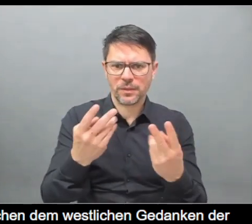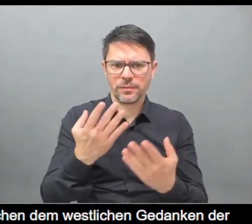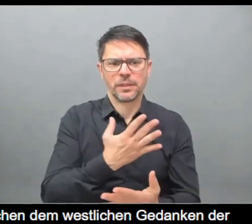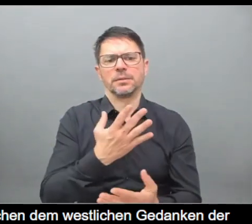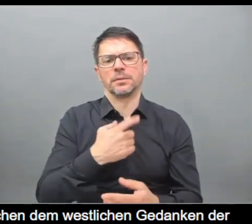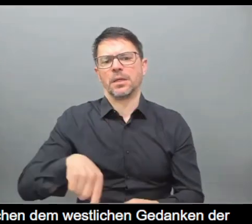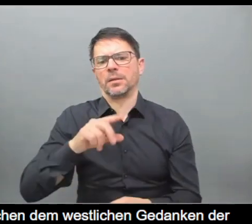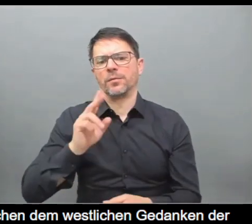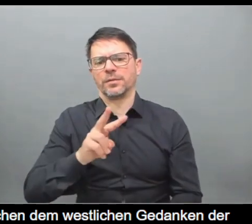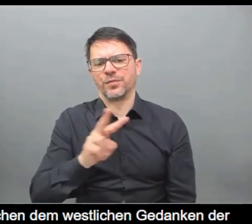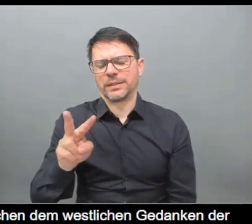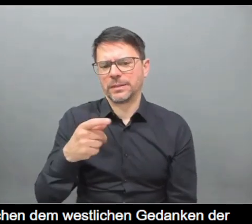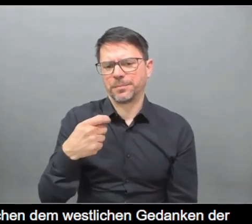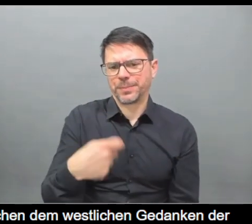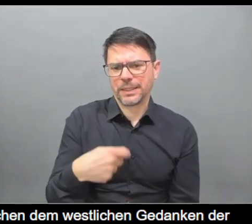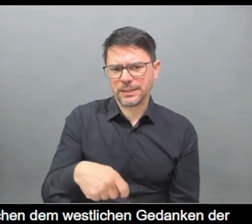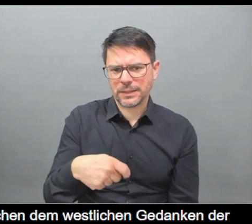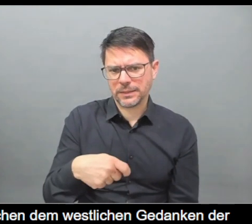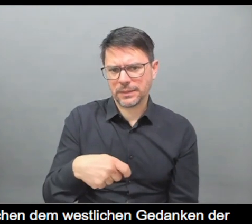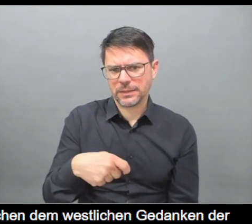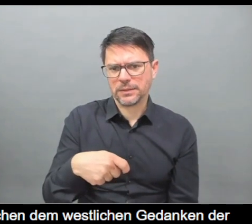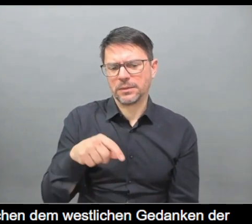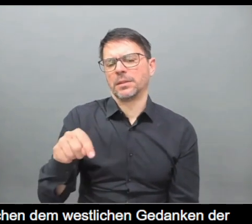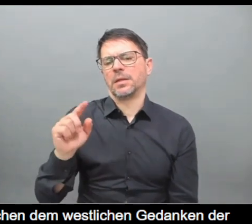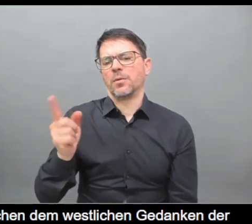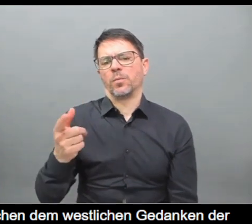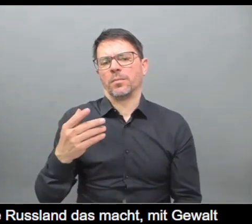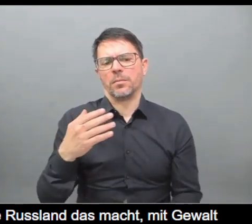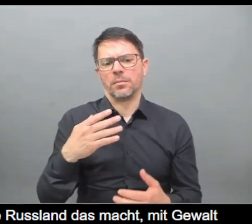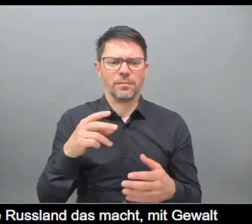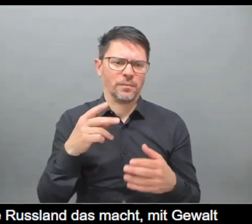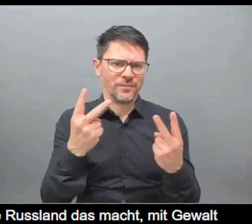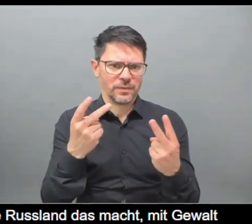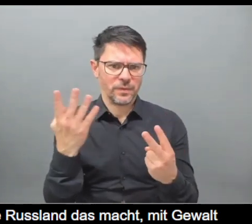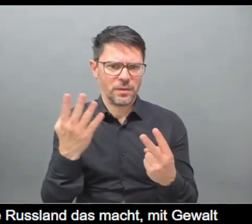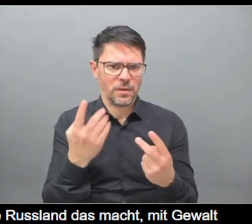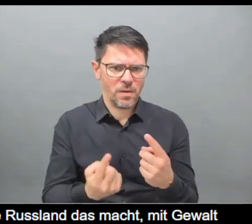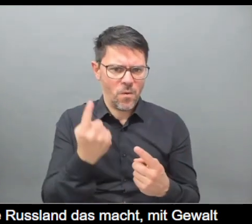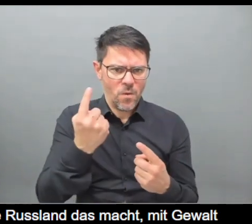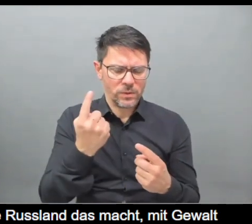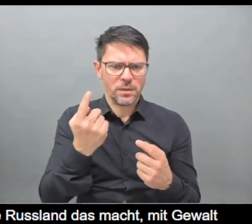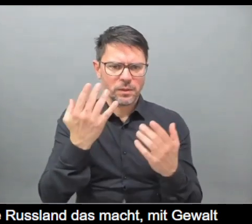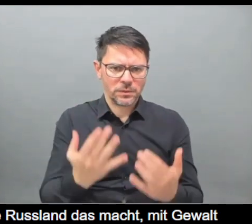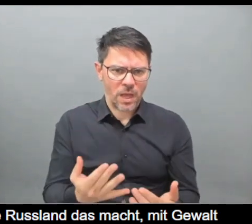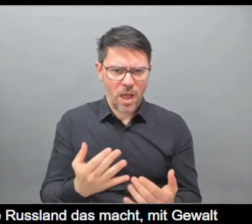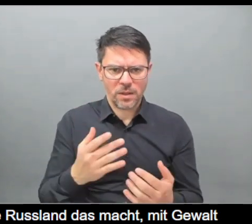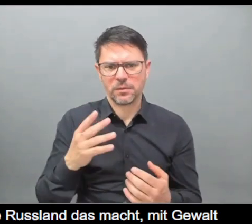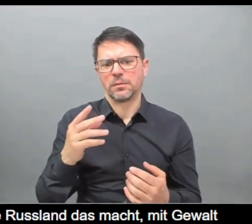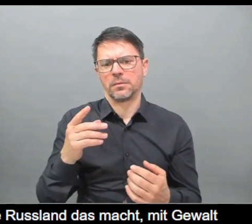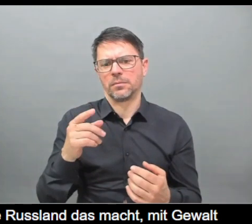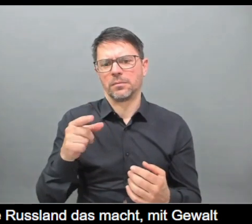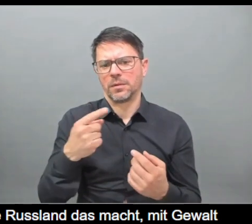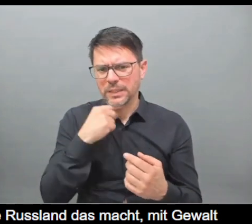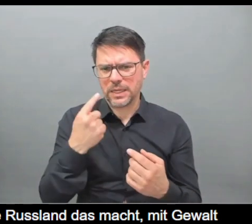Gesprächen, die ja, so war es jedenfalls bei den letzten Tagen und ich gehe davon aus, dass das in der Dimension auch diesmal so sein wird, die Zahl der